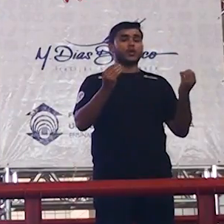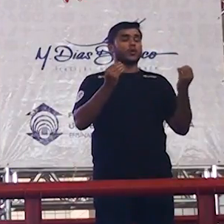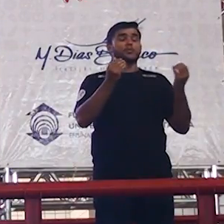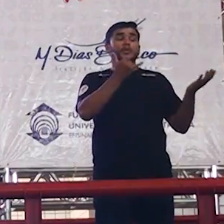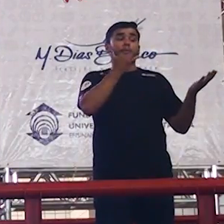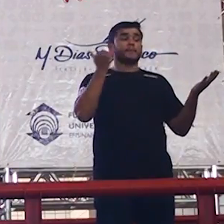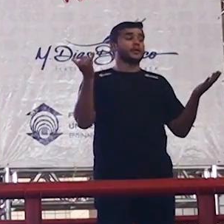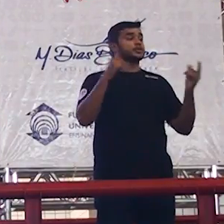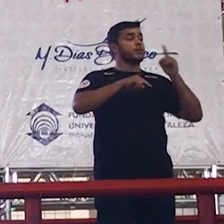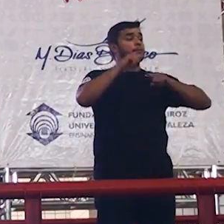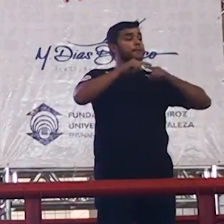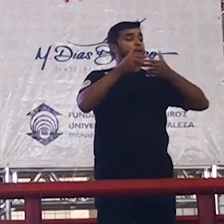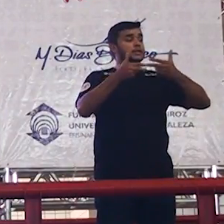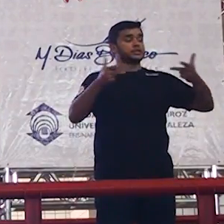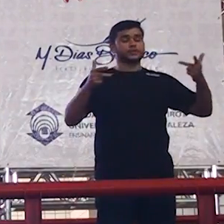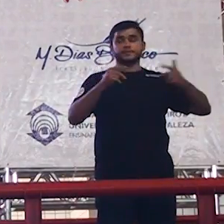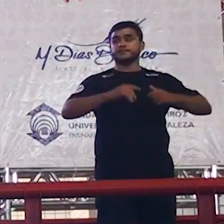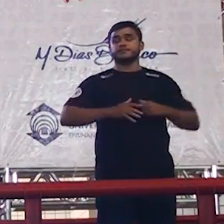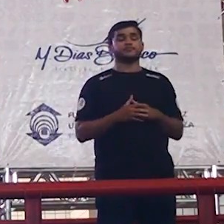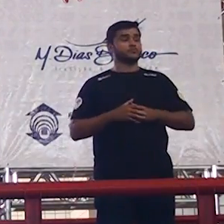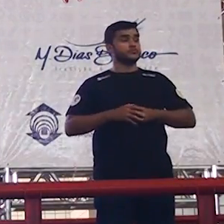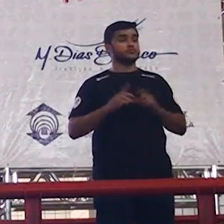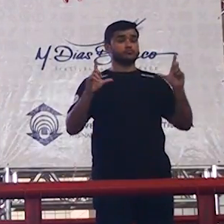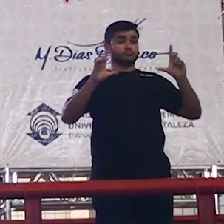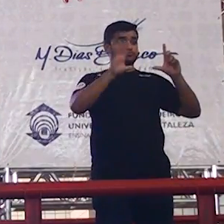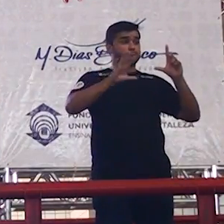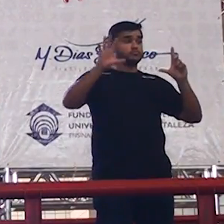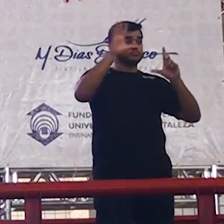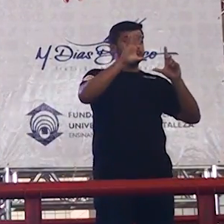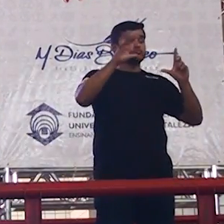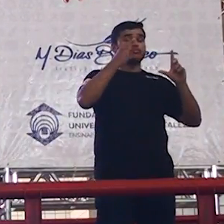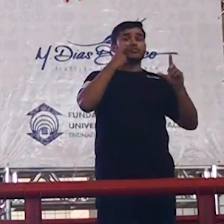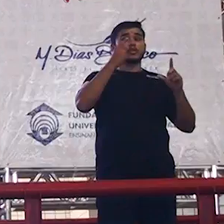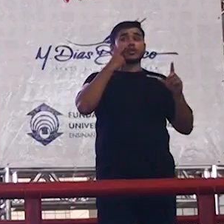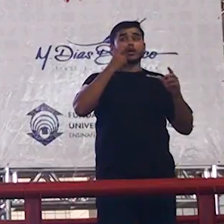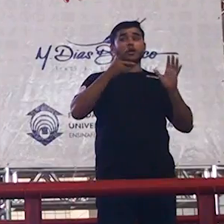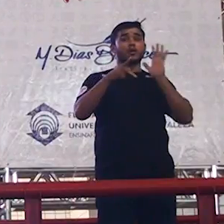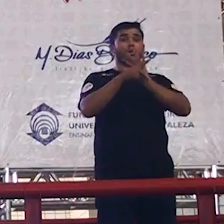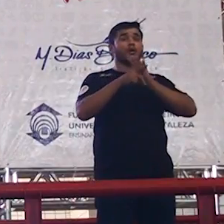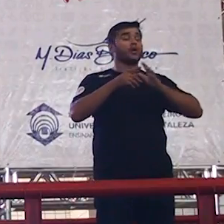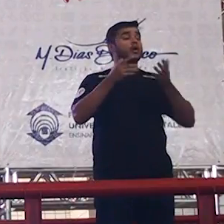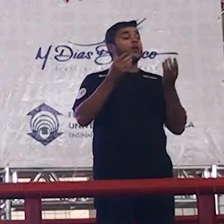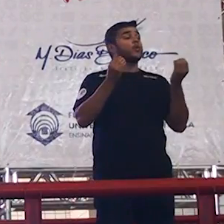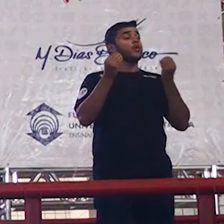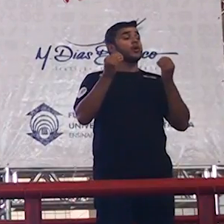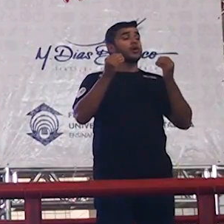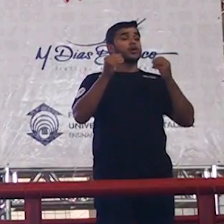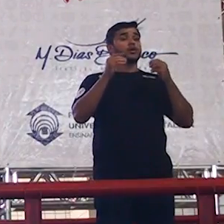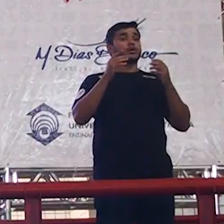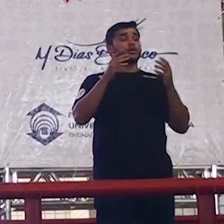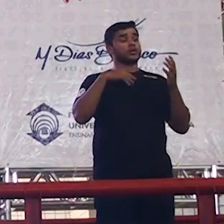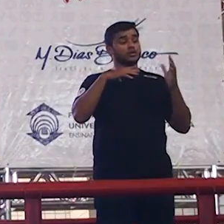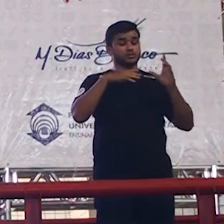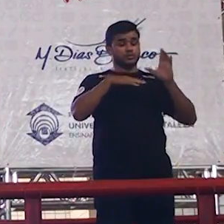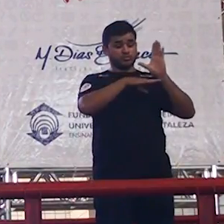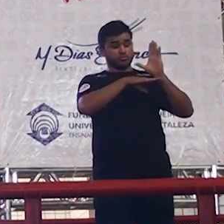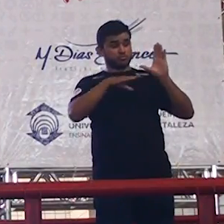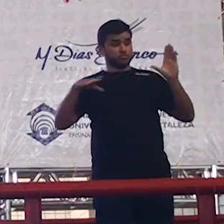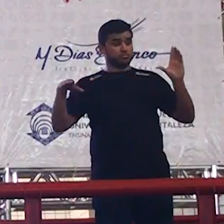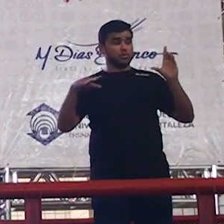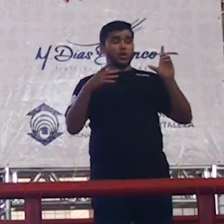aqui, a redução não é na área, a redução é linear, ou seja, é tanto na